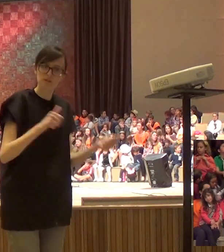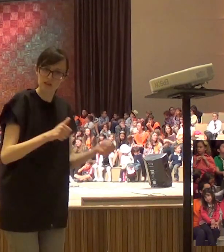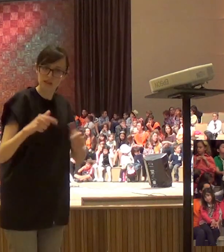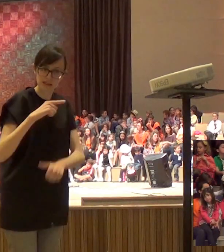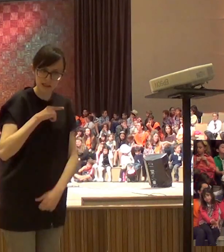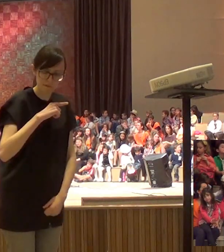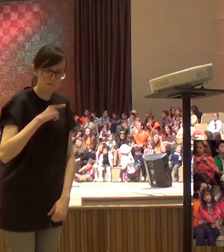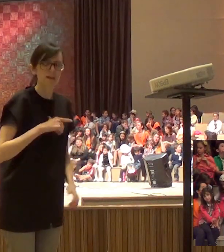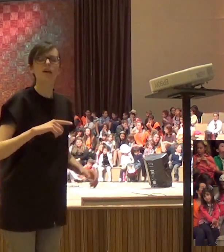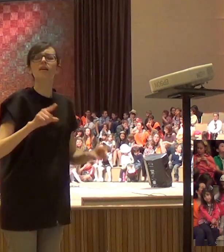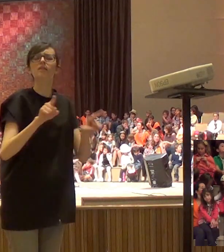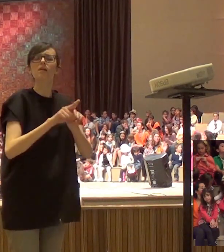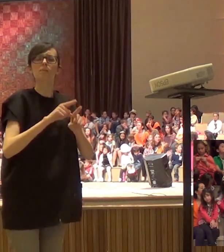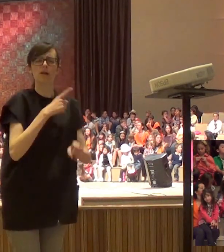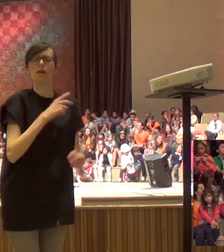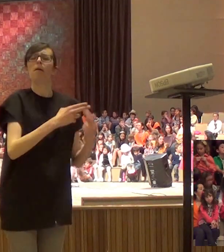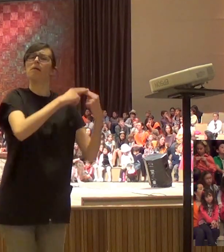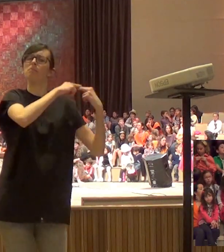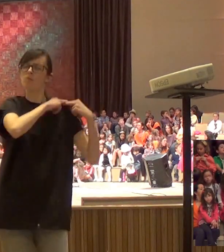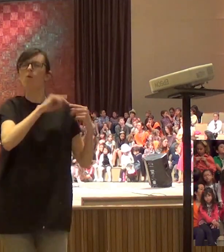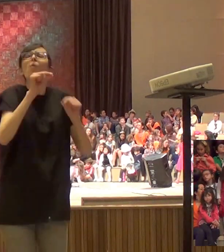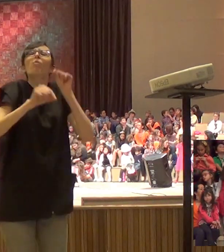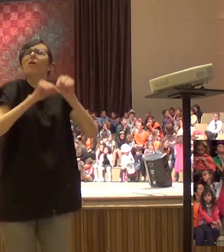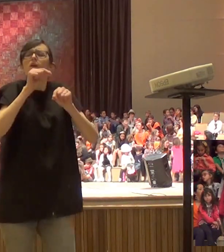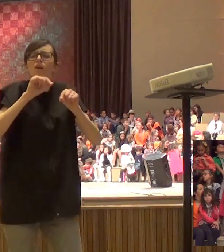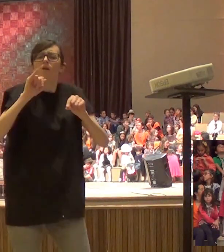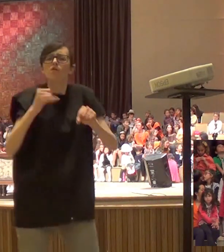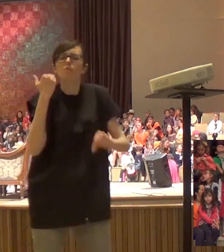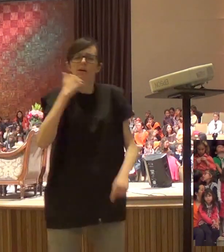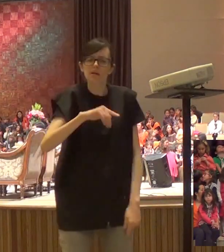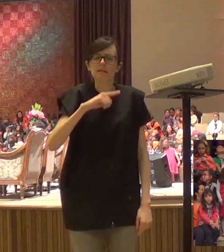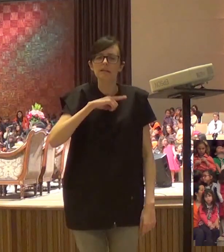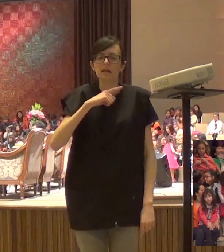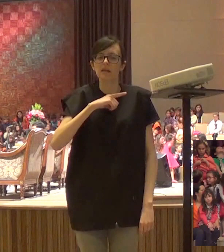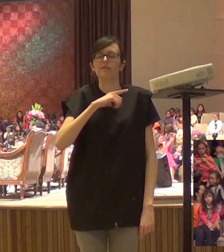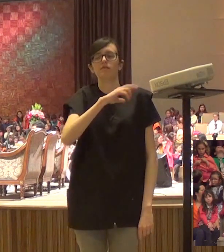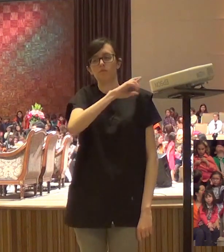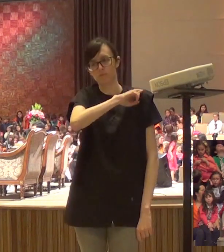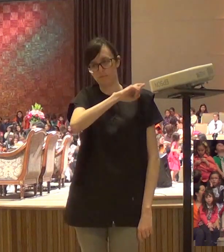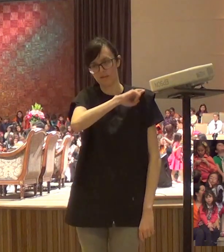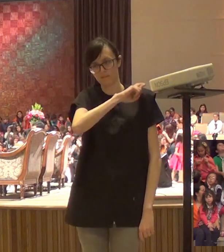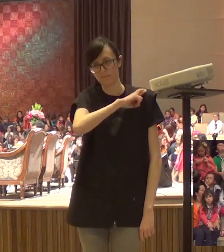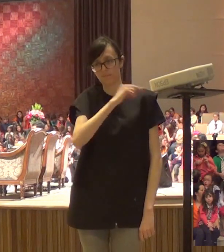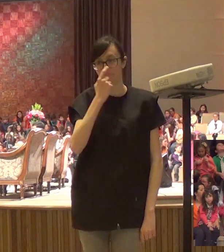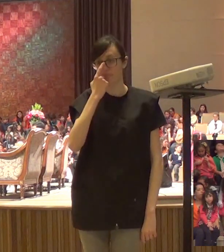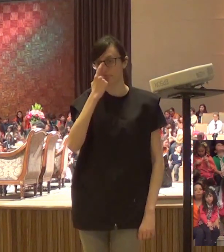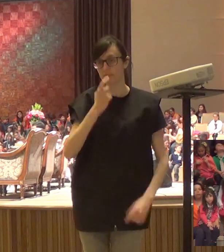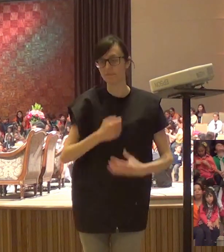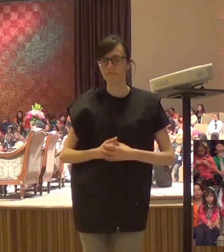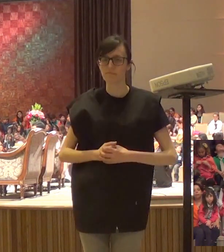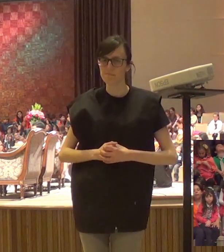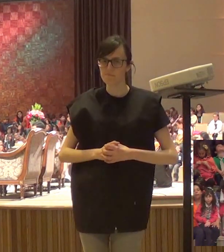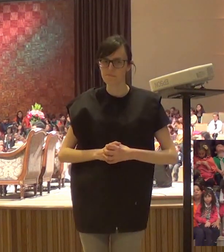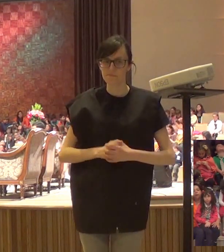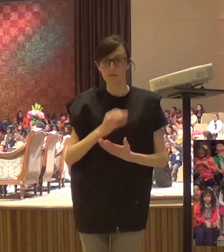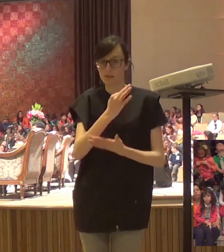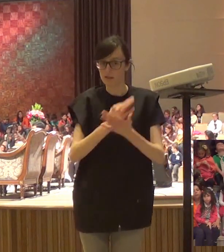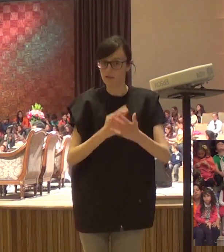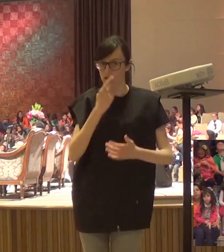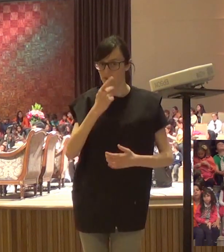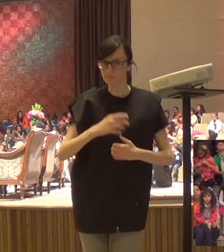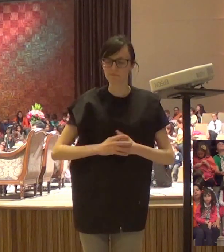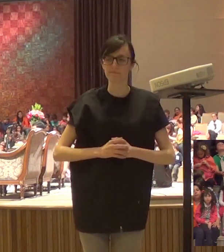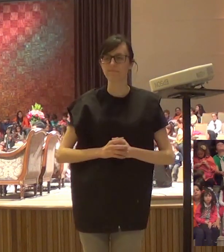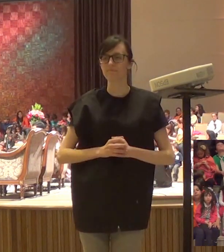Batista e também a sua missão. E é nessa missão do profeta João Batista que vem a promessa de Malaquias. Olha só,